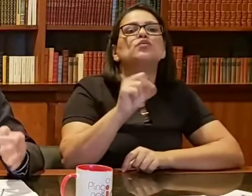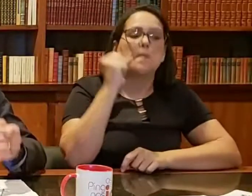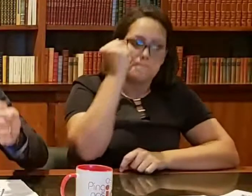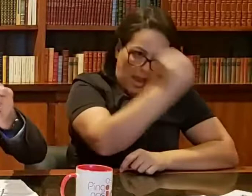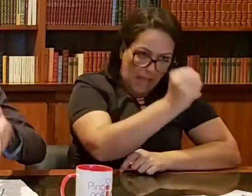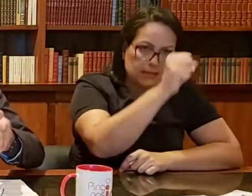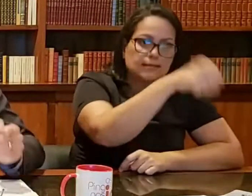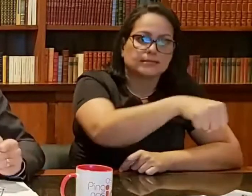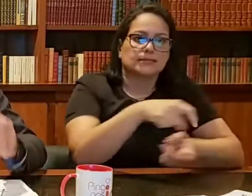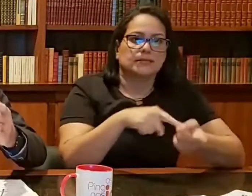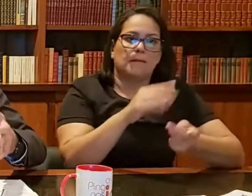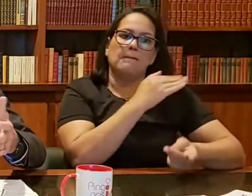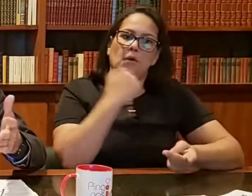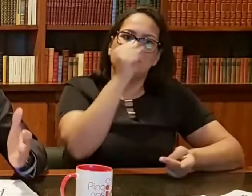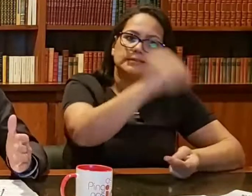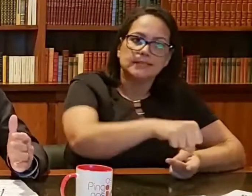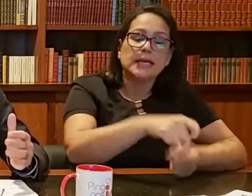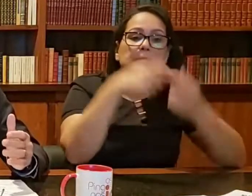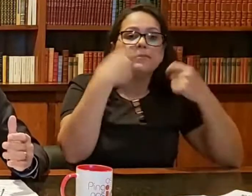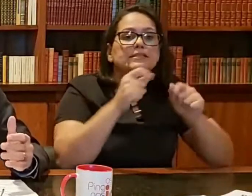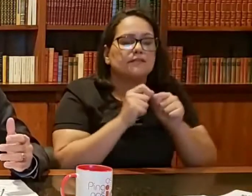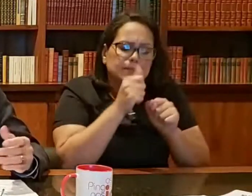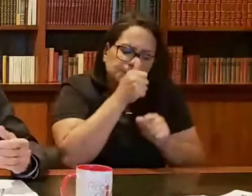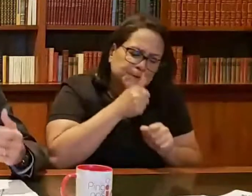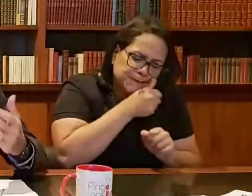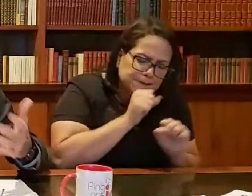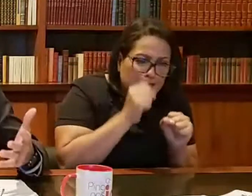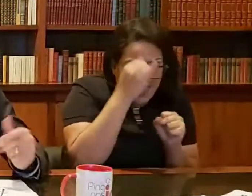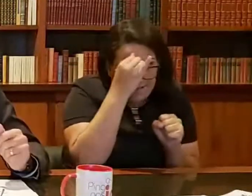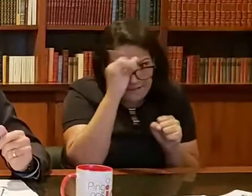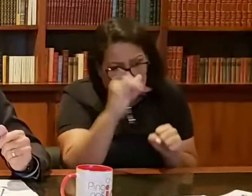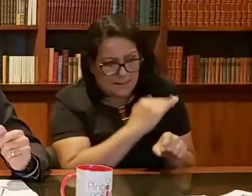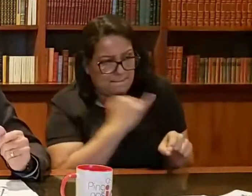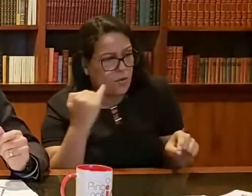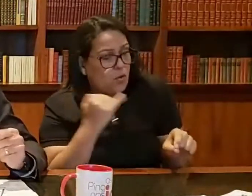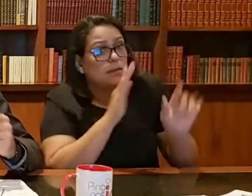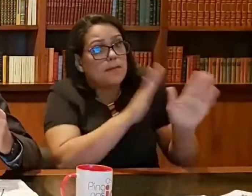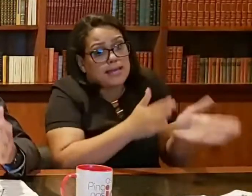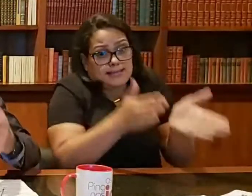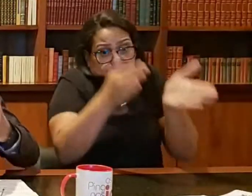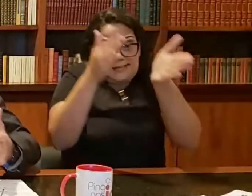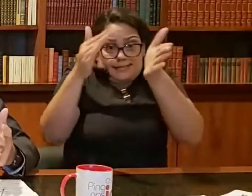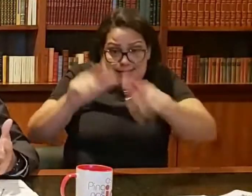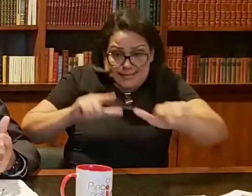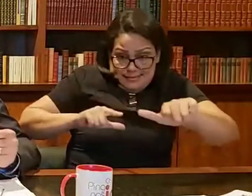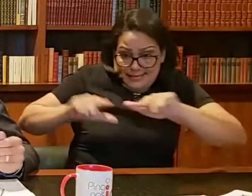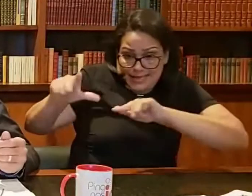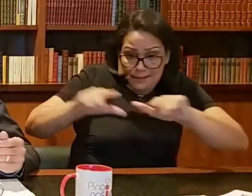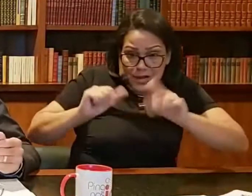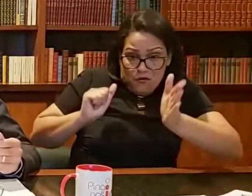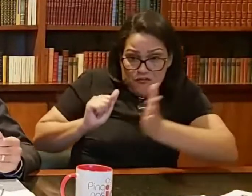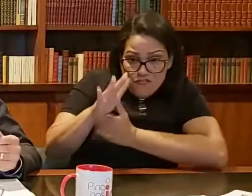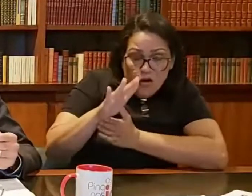Entendo que tem que fazer todo o possível para evitar mortes, mas o desemprego leva à depressão,